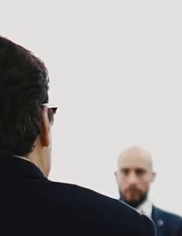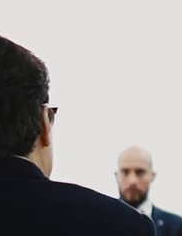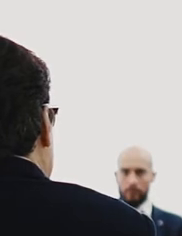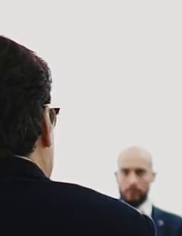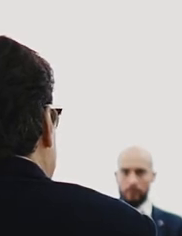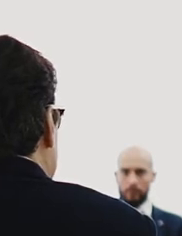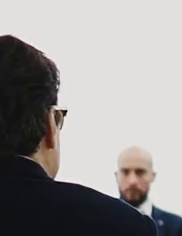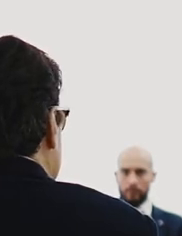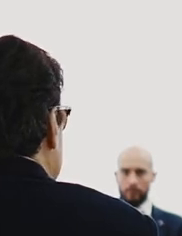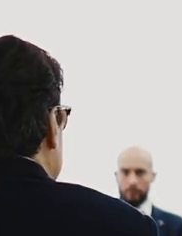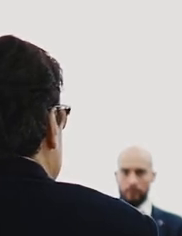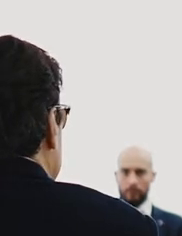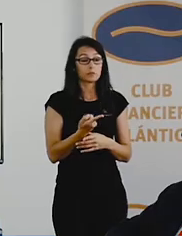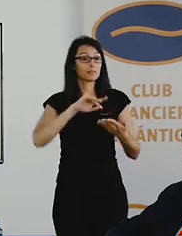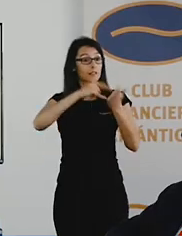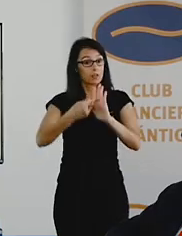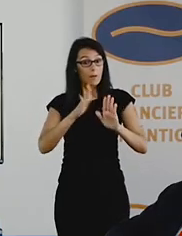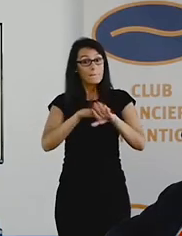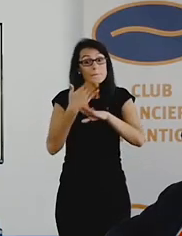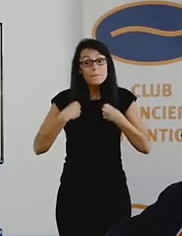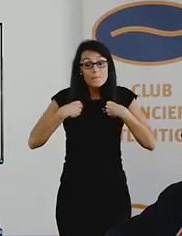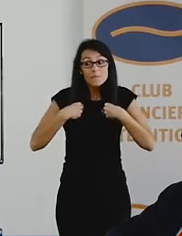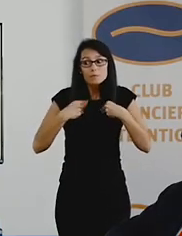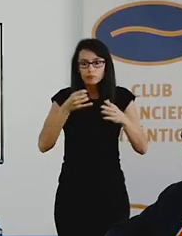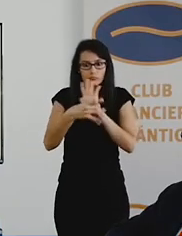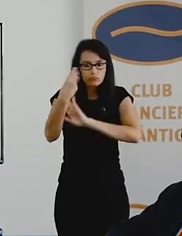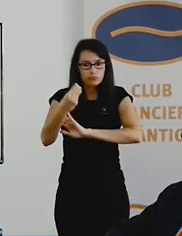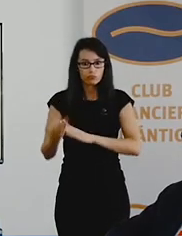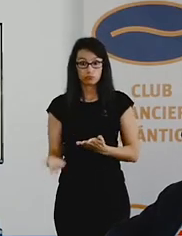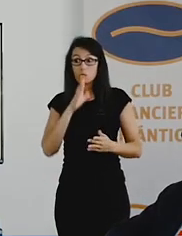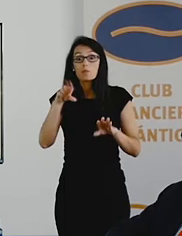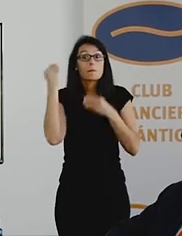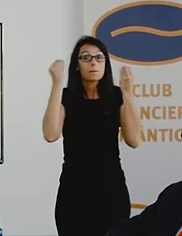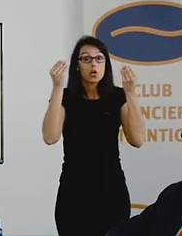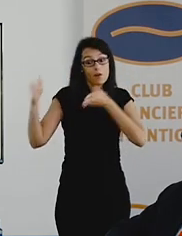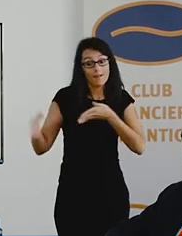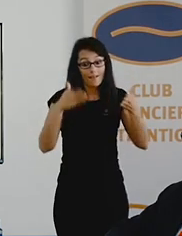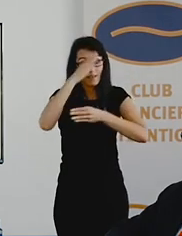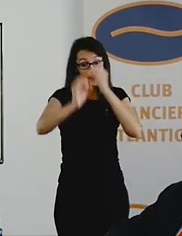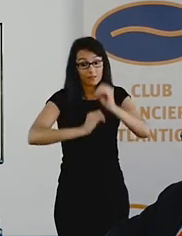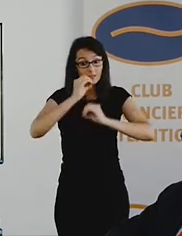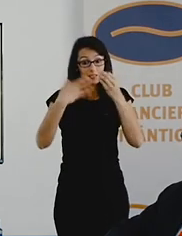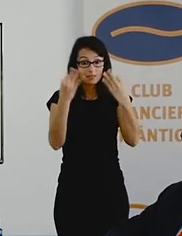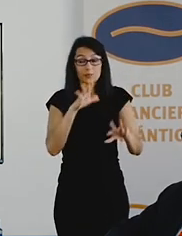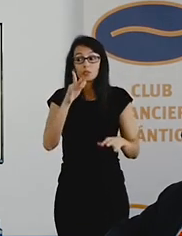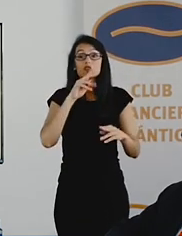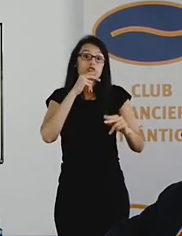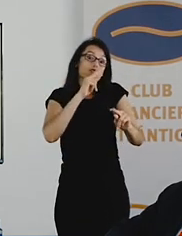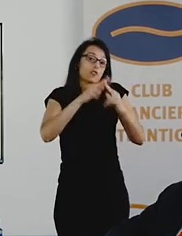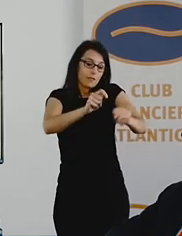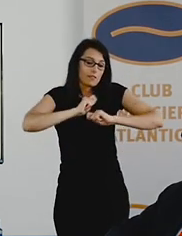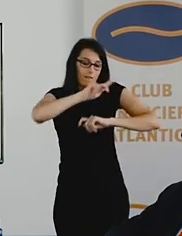que la tecnología para la vida es buena, ¿qué mejor escenario que el camino? Que a su vez nos da nombre a Funteso, evidentemente. No es lo